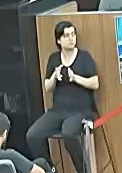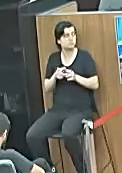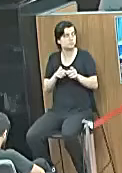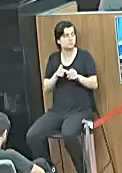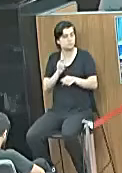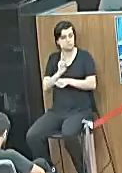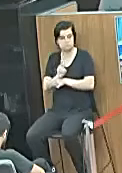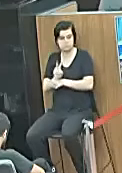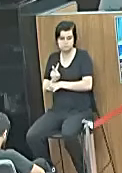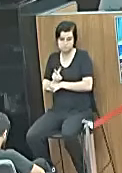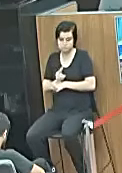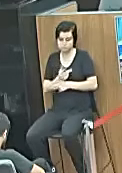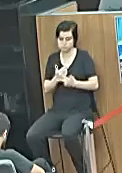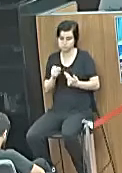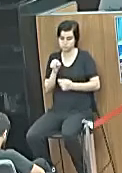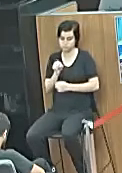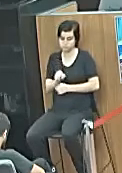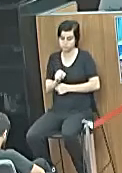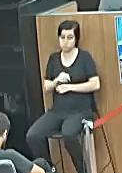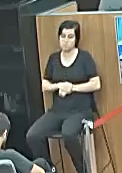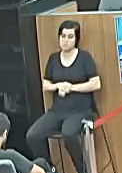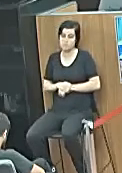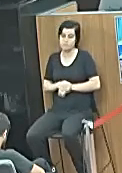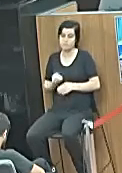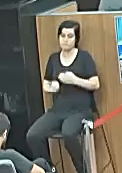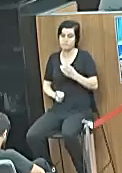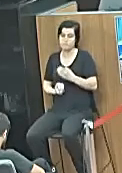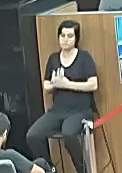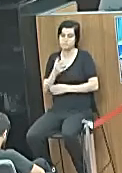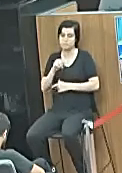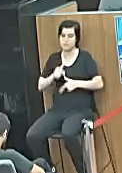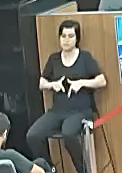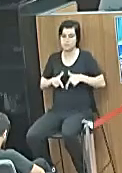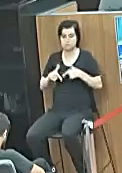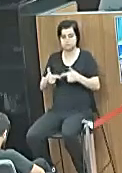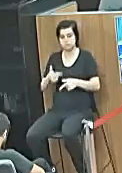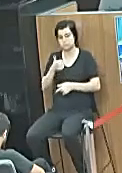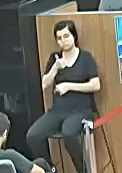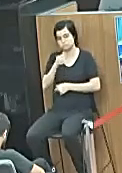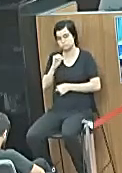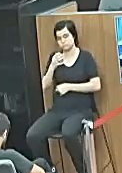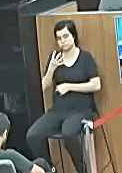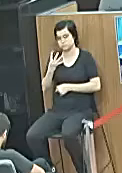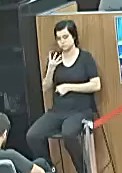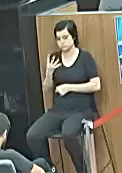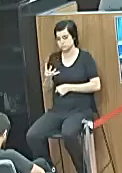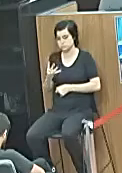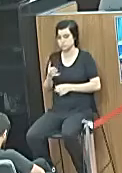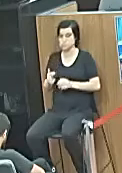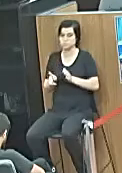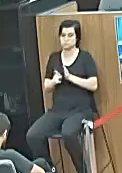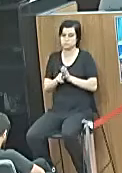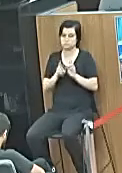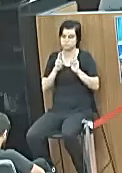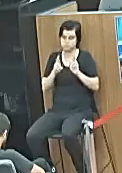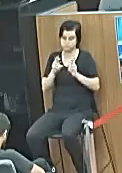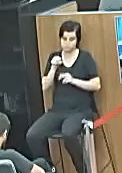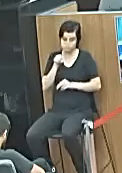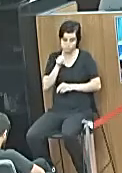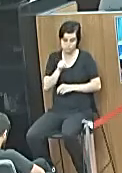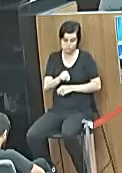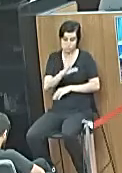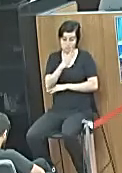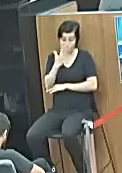concessionários criação no âmbito do programa 104 sob responsabilidade da secretaria de estado de meio ambiente